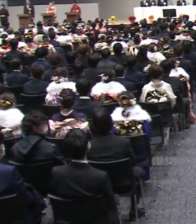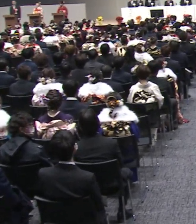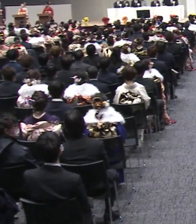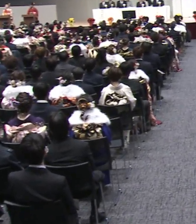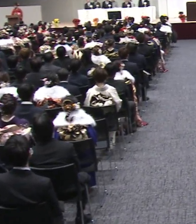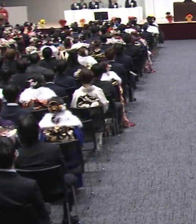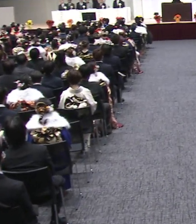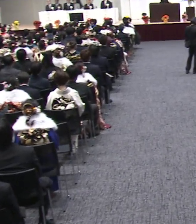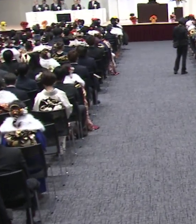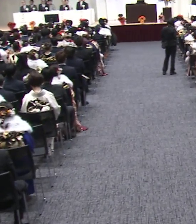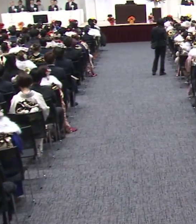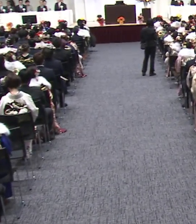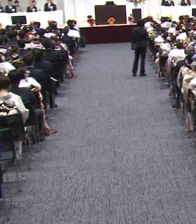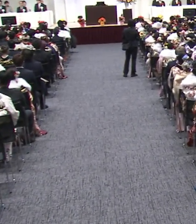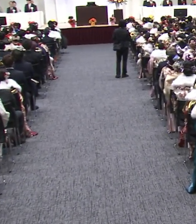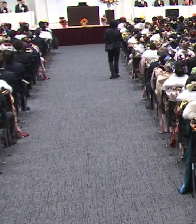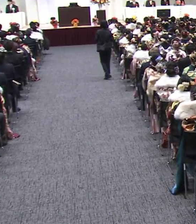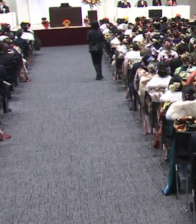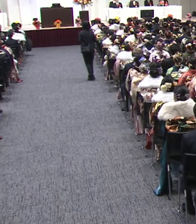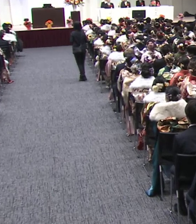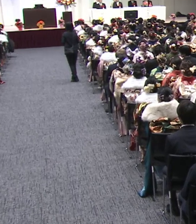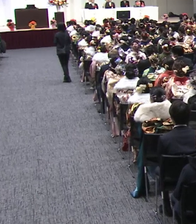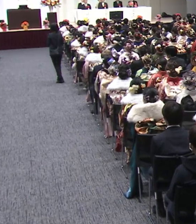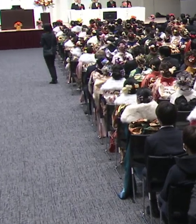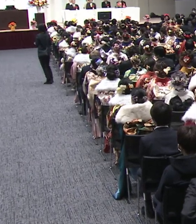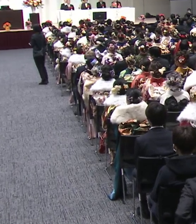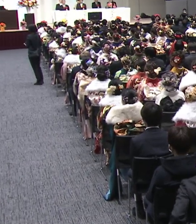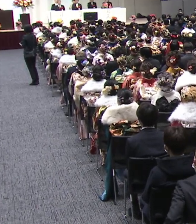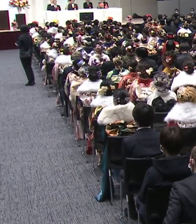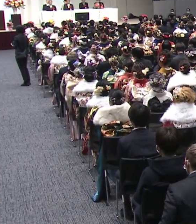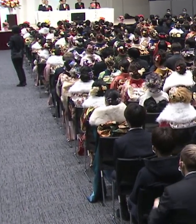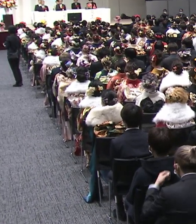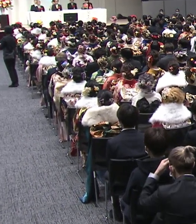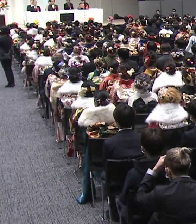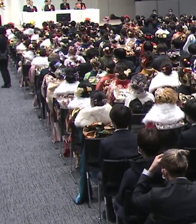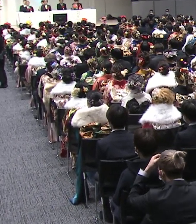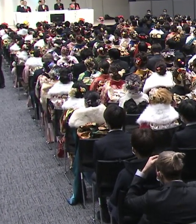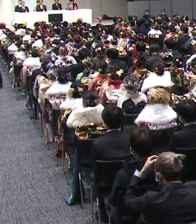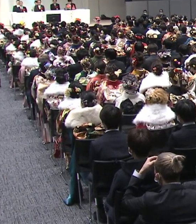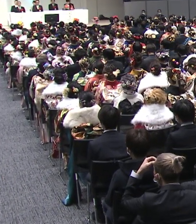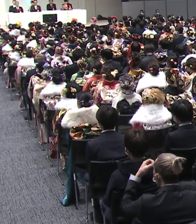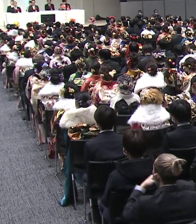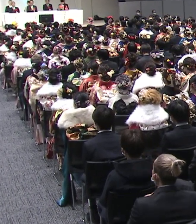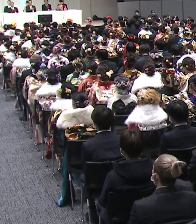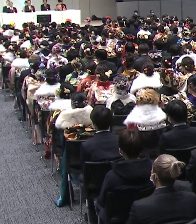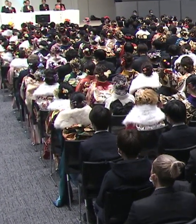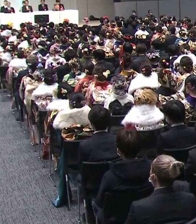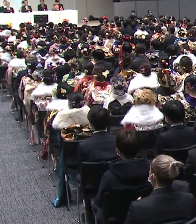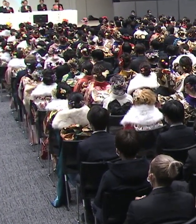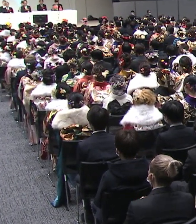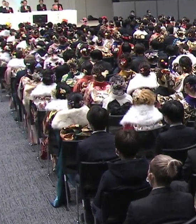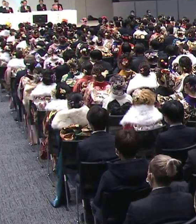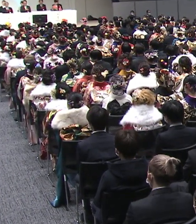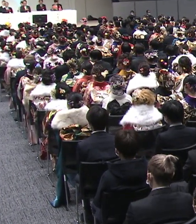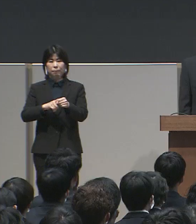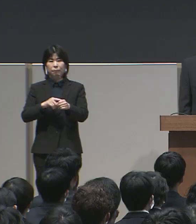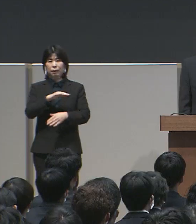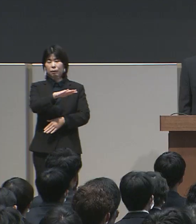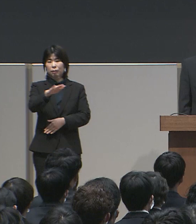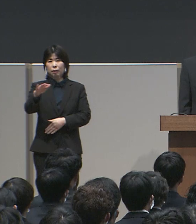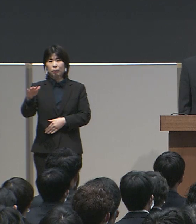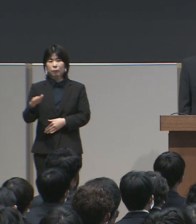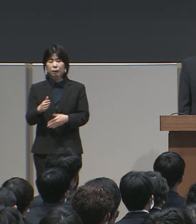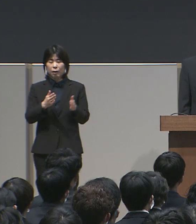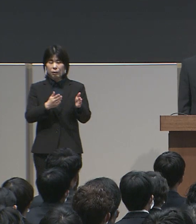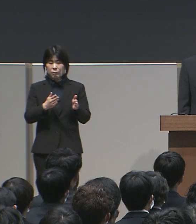迎えるにあたり長崎の未来を担うこととなる私たちの門出を祝うため多くの方々が